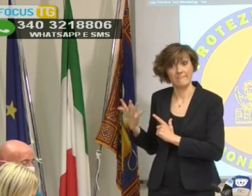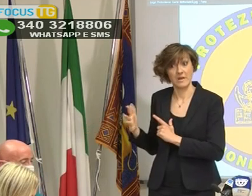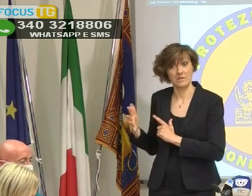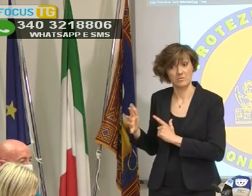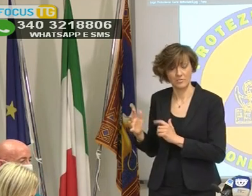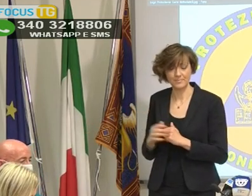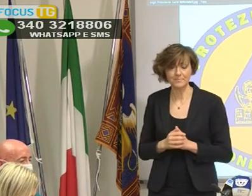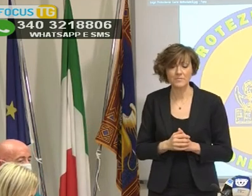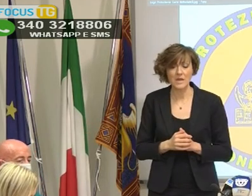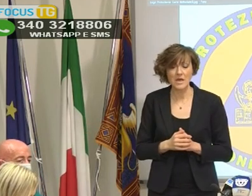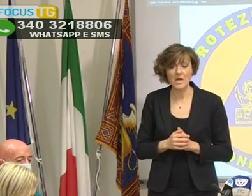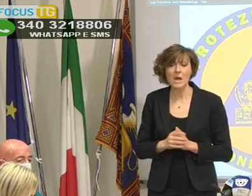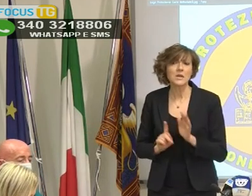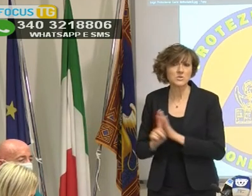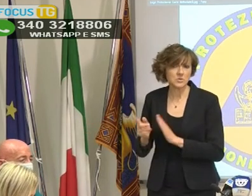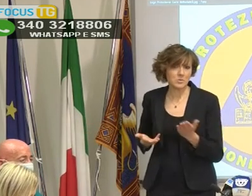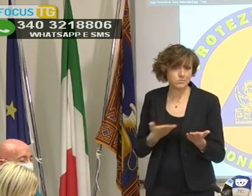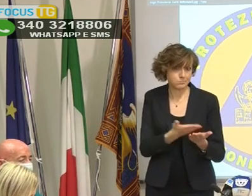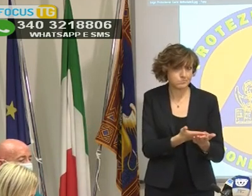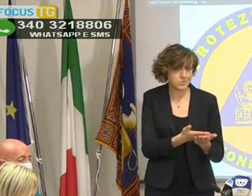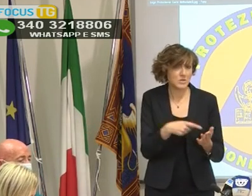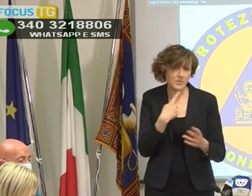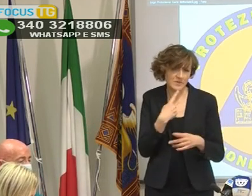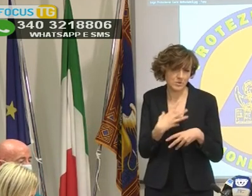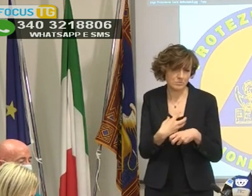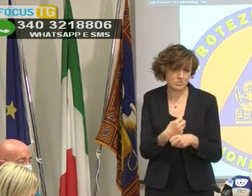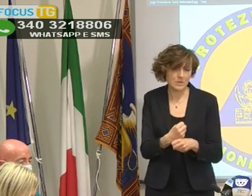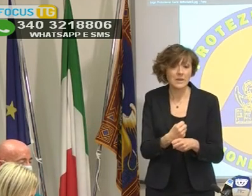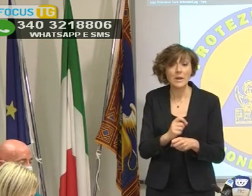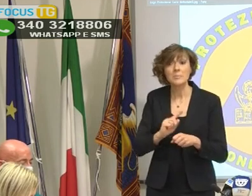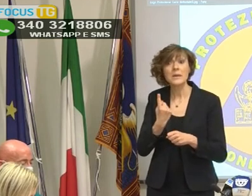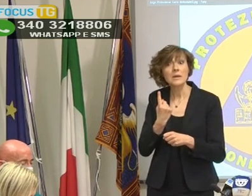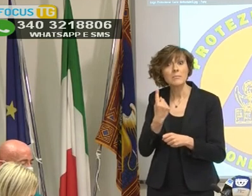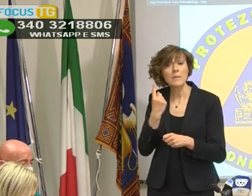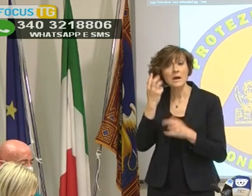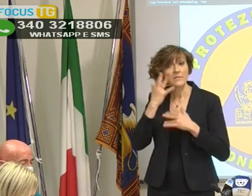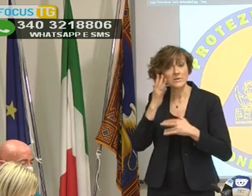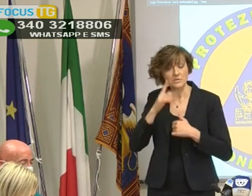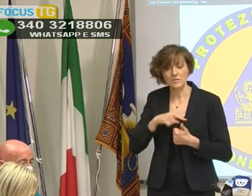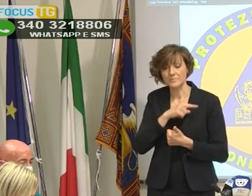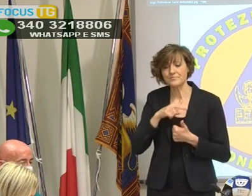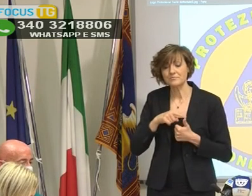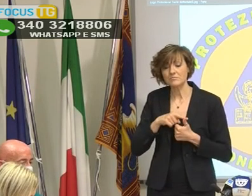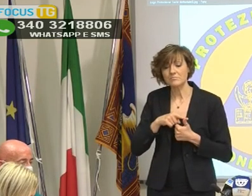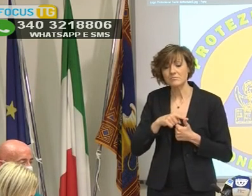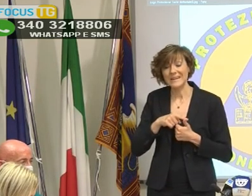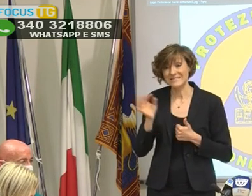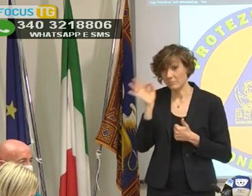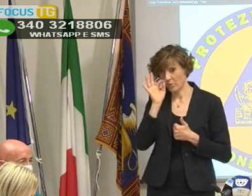prima, e poi vi dico io in sintesi le considerazioni. Prima considerazione, nei quattro